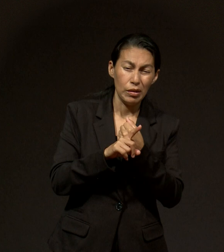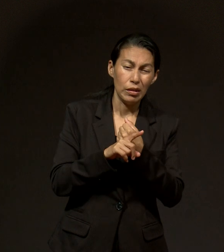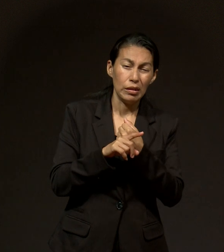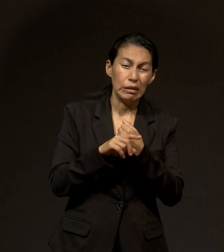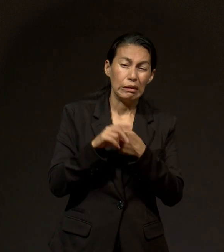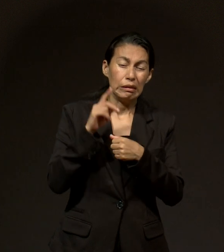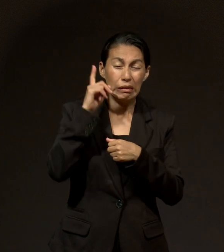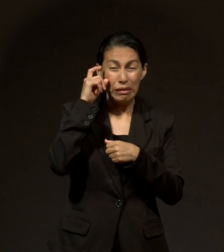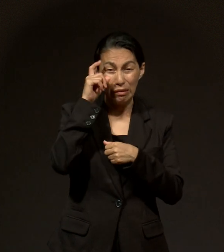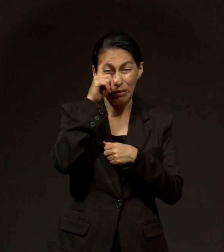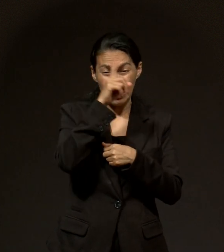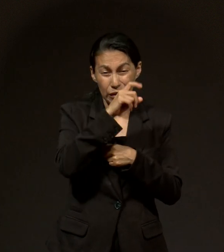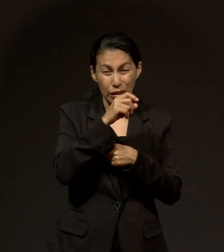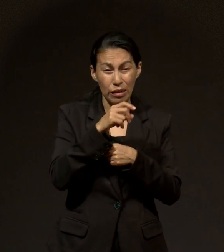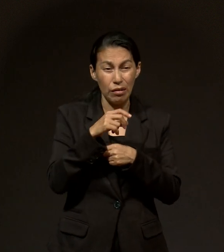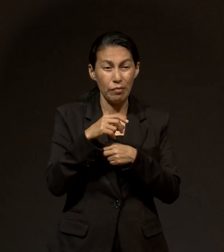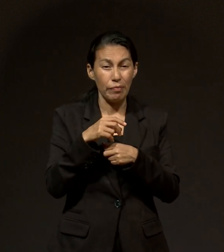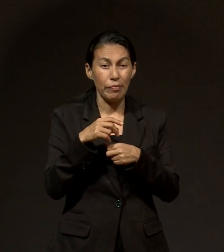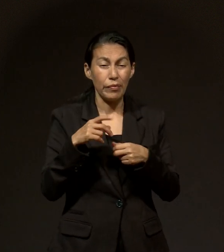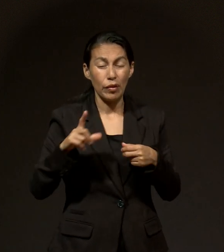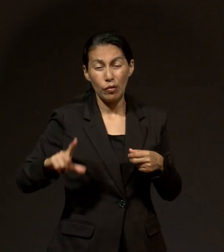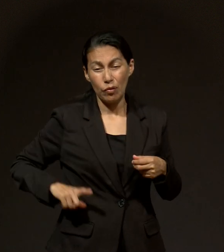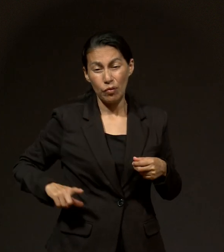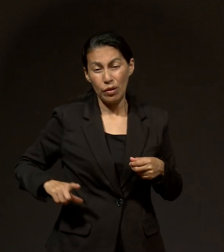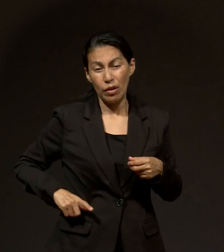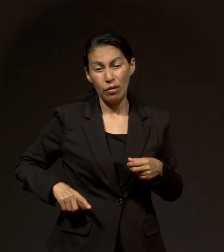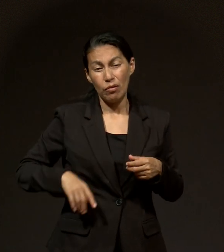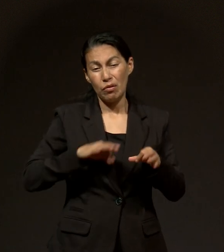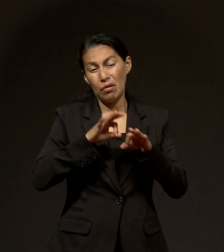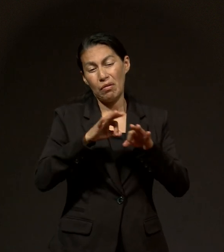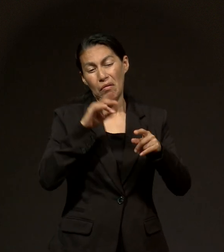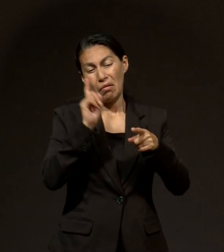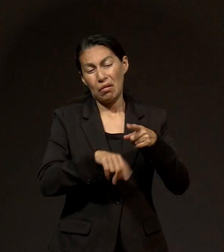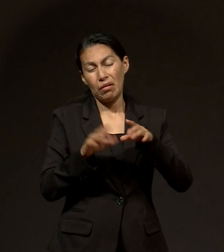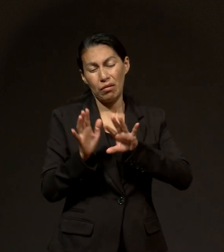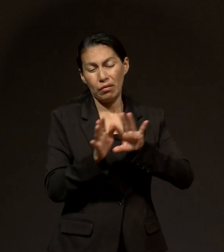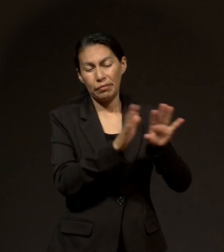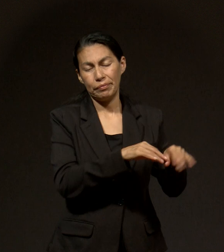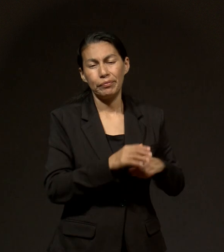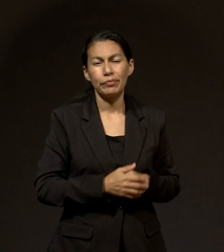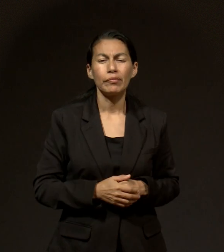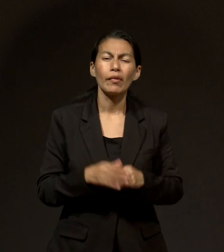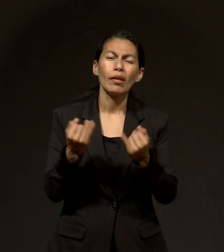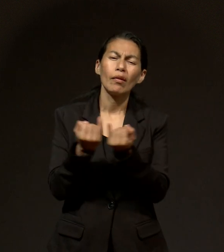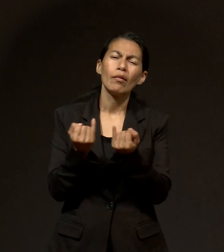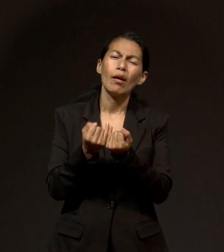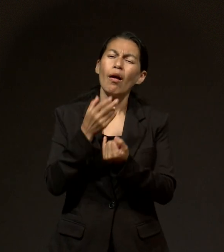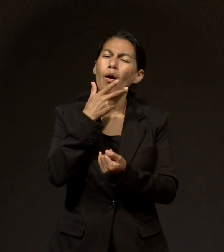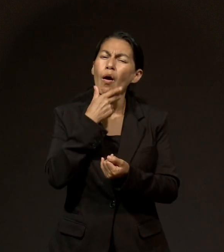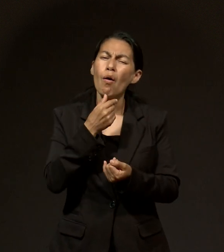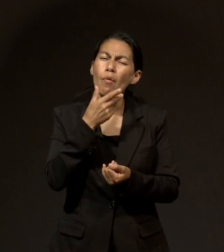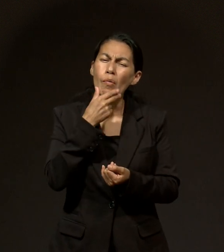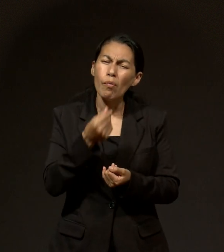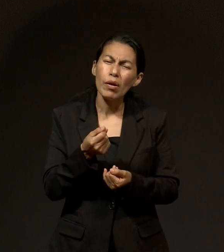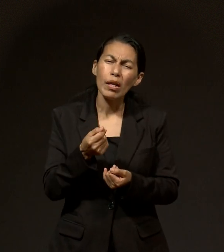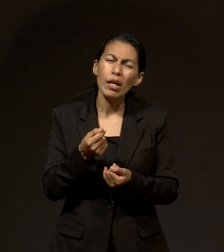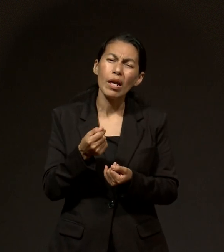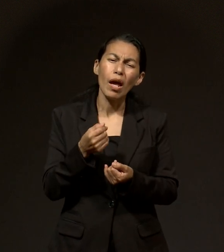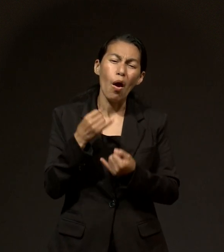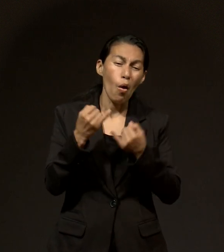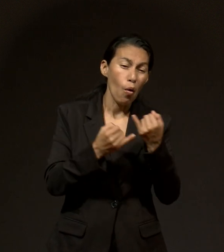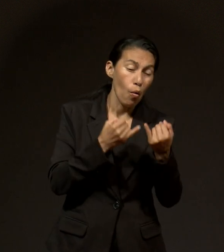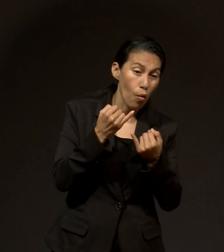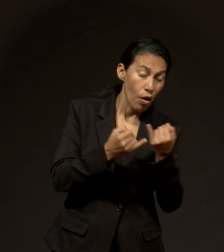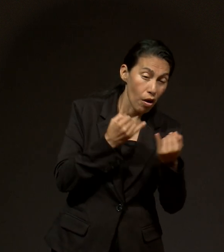prescinda de su servicio Asimismo por un joven de 20 Que tiene problemas serios de adicción Con los juegos